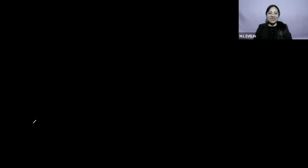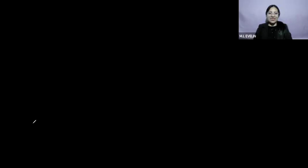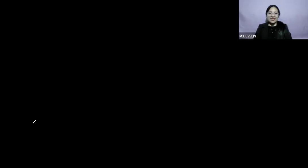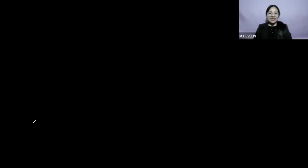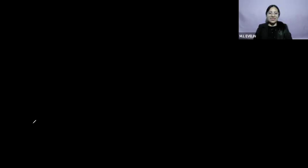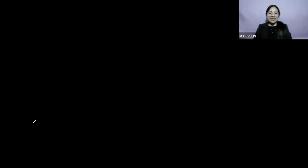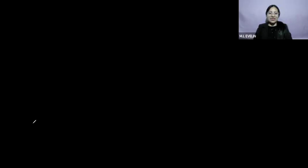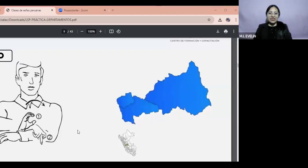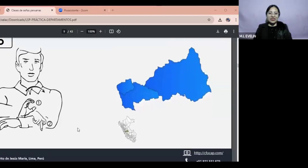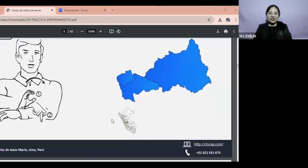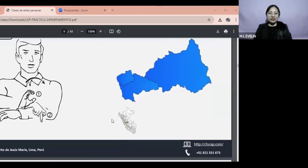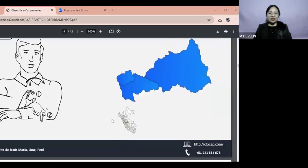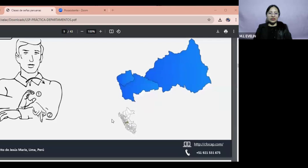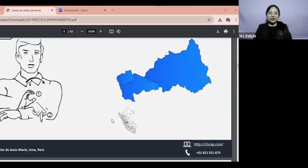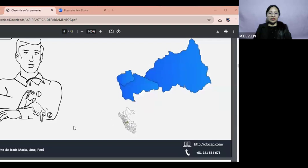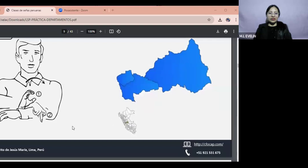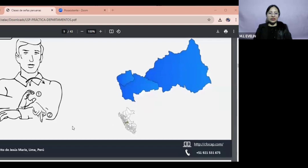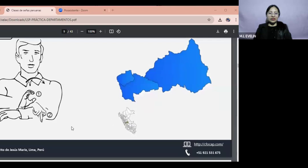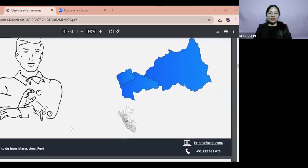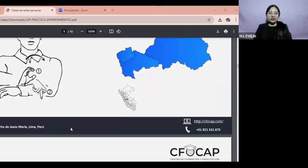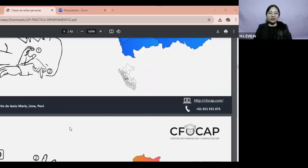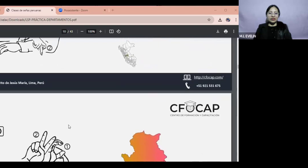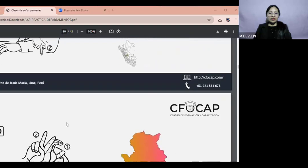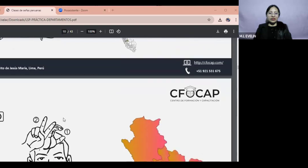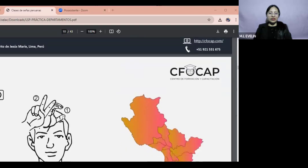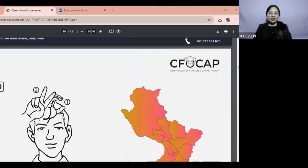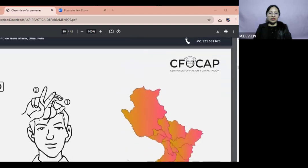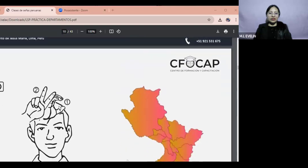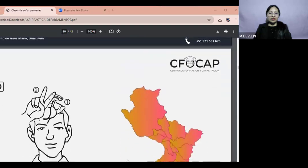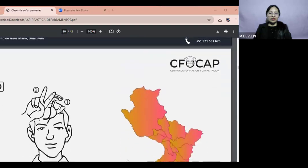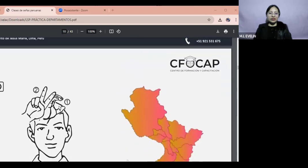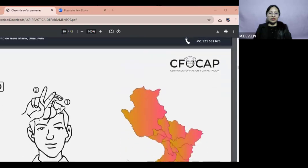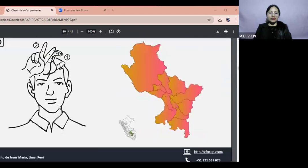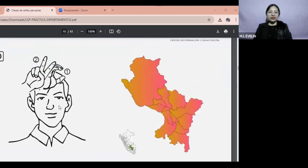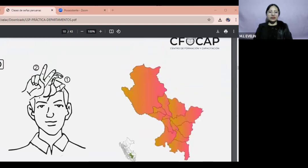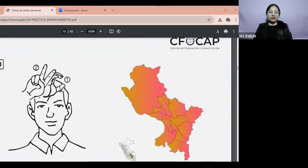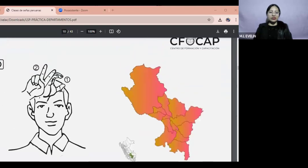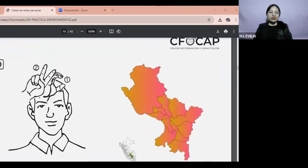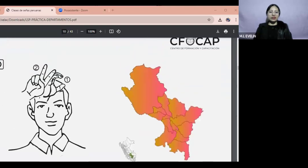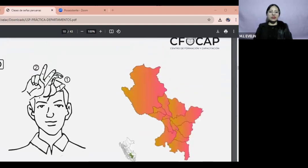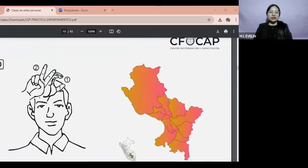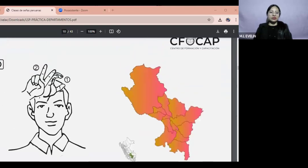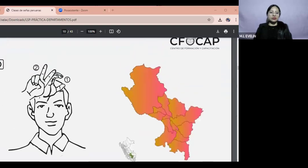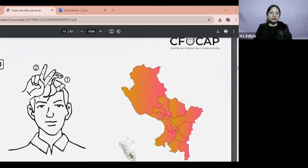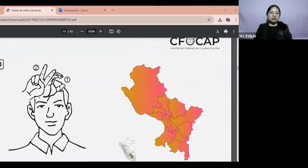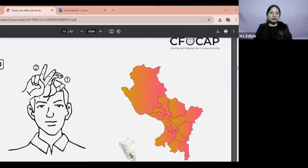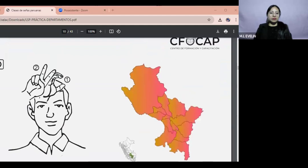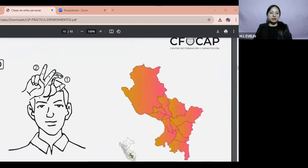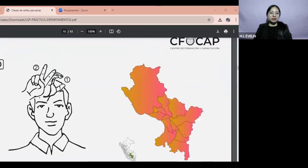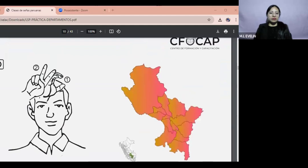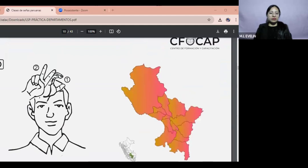en el centro del Perú como podemos ver no y luego nos vamos al ombligo del